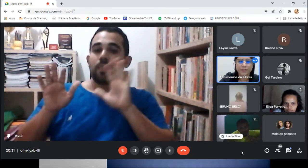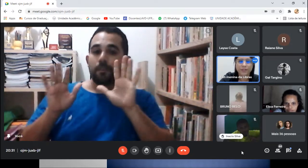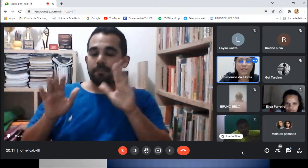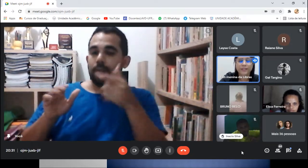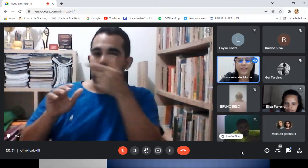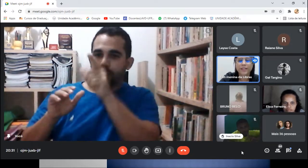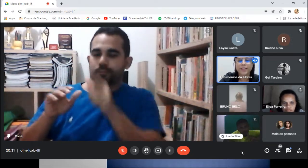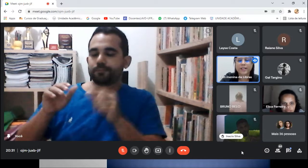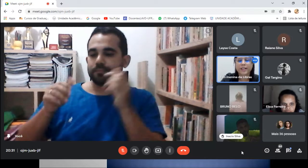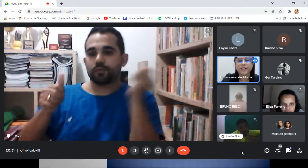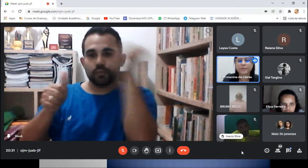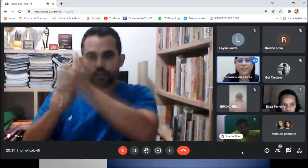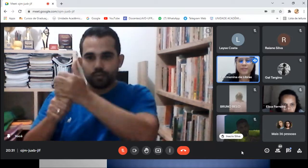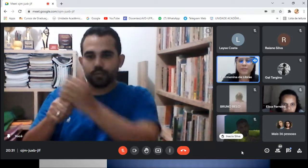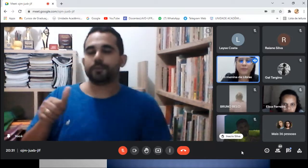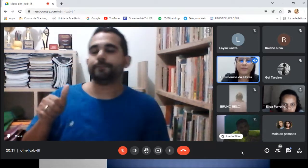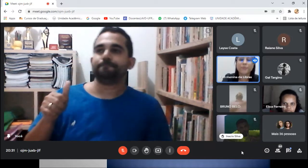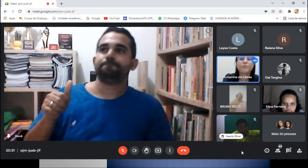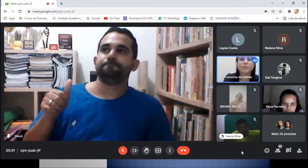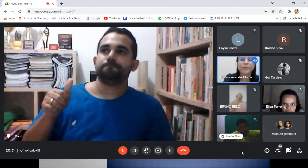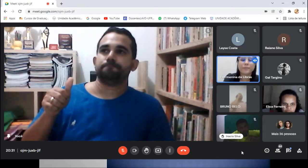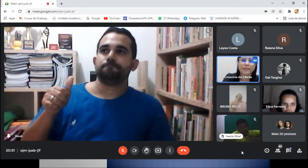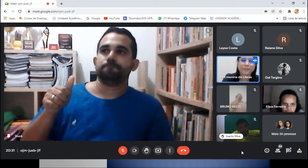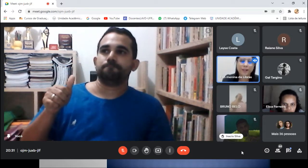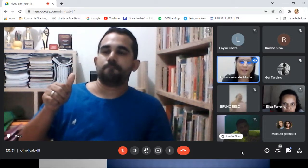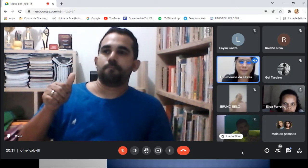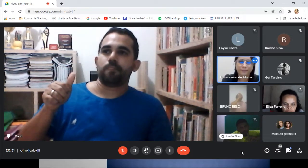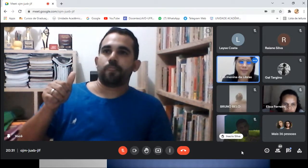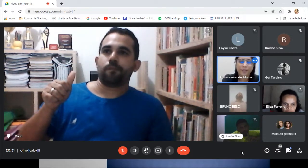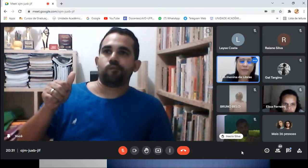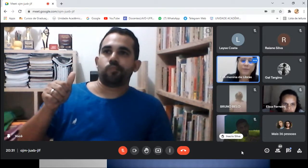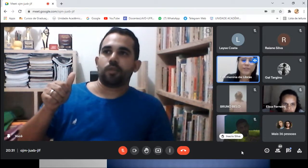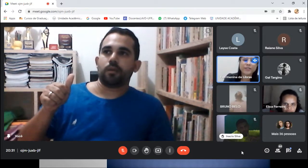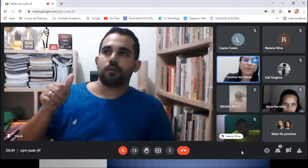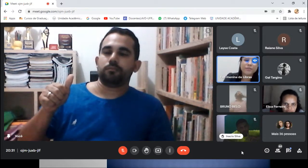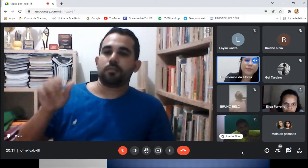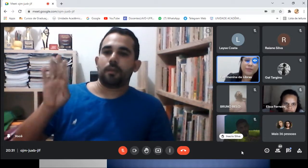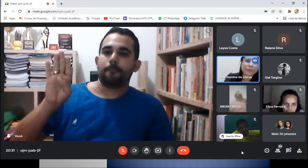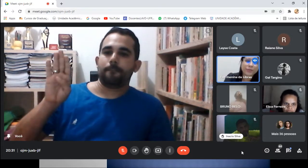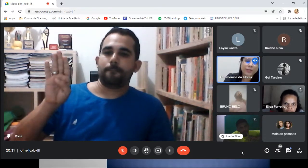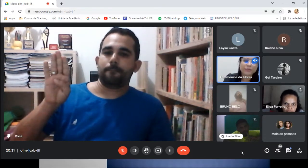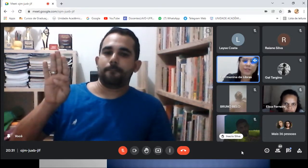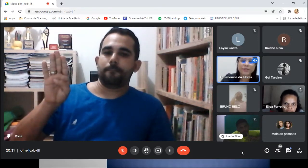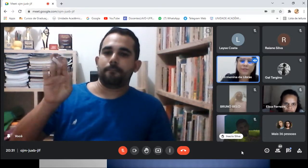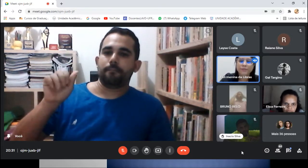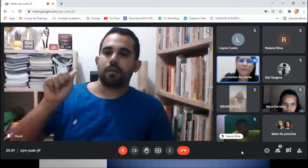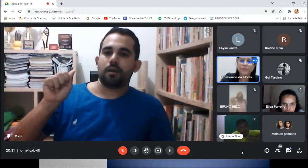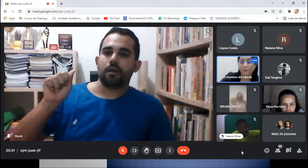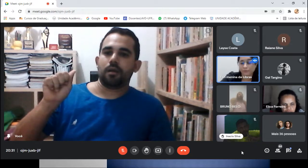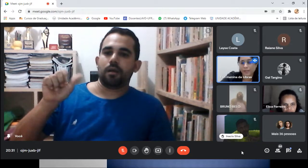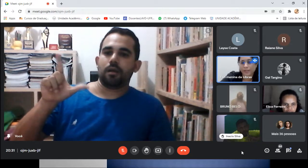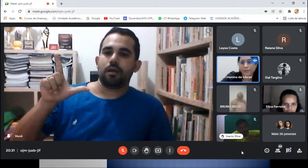Ela tem, cada um desses sons constitui a palavra mala. Como se a gente substituir uns desses